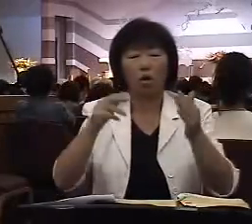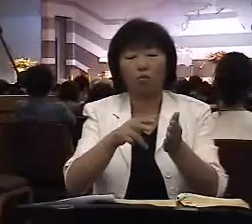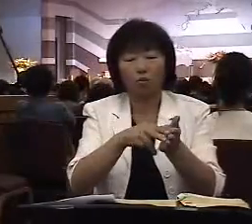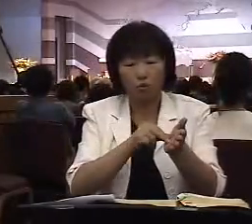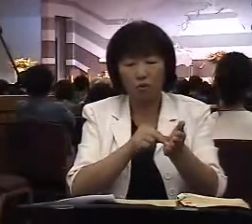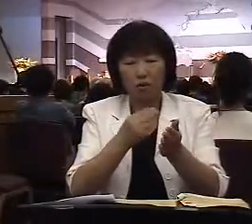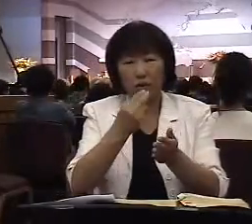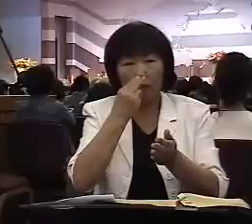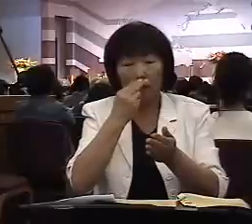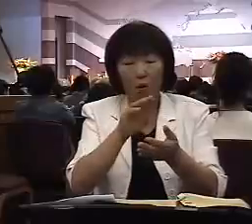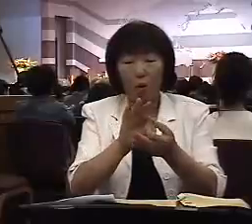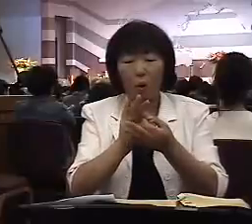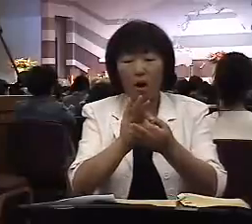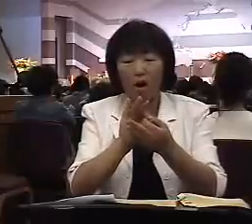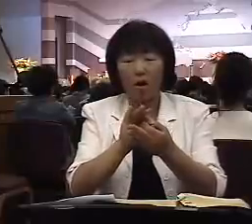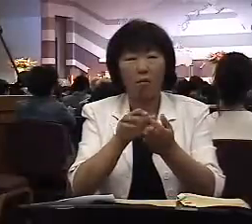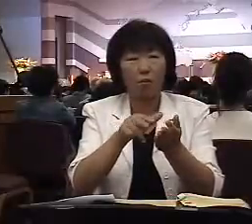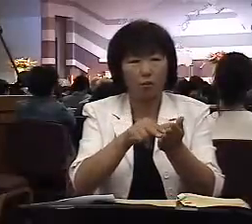역시 생명에 관한 문제입니다.